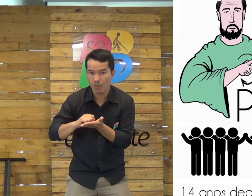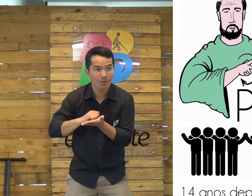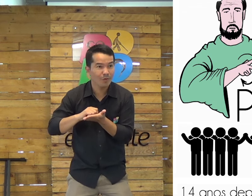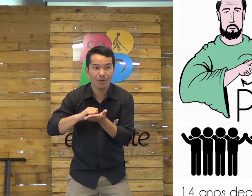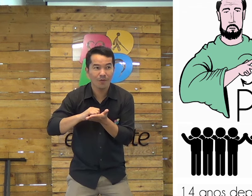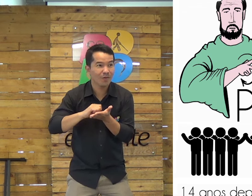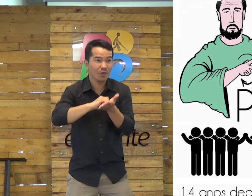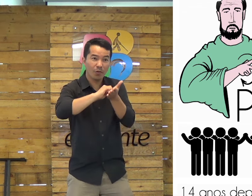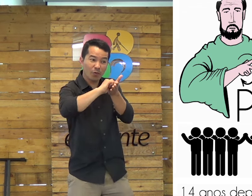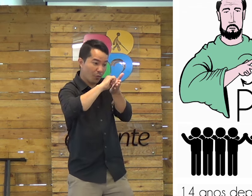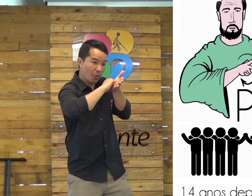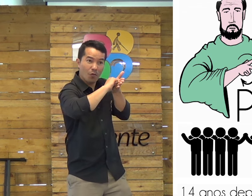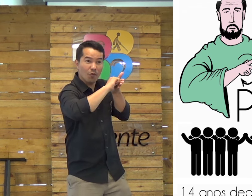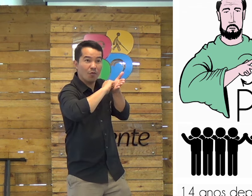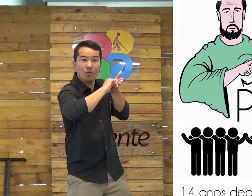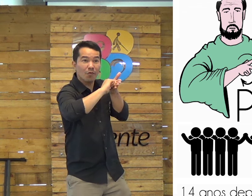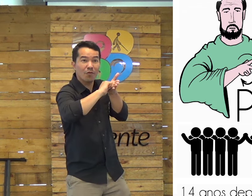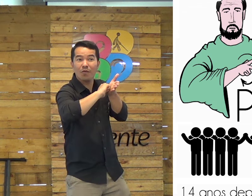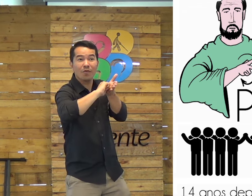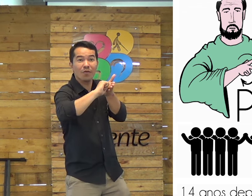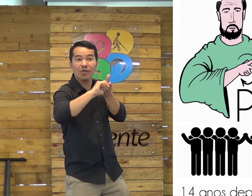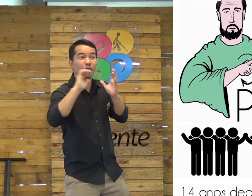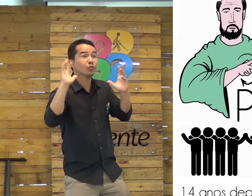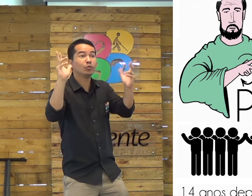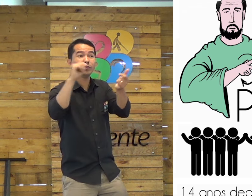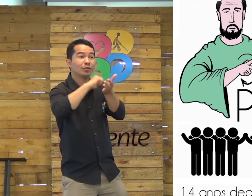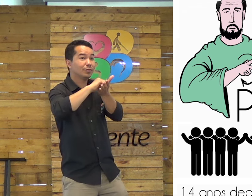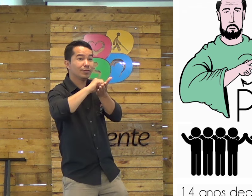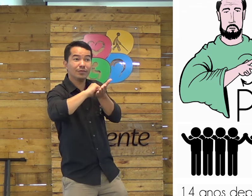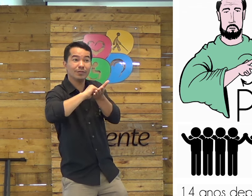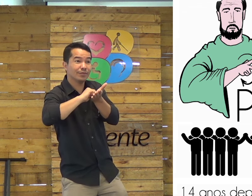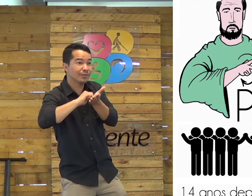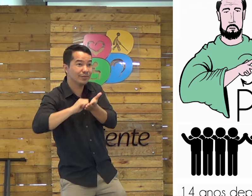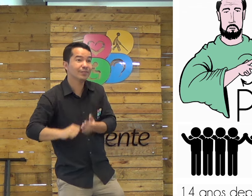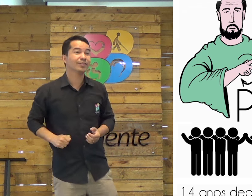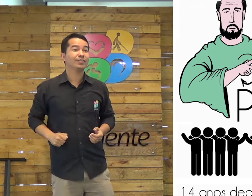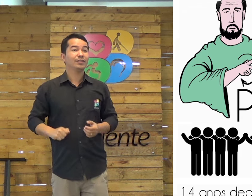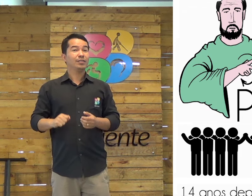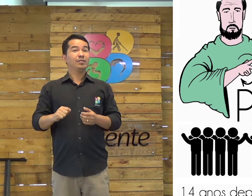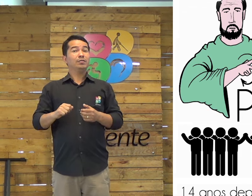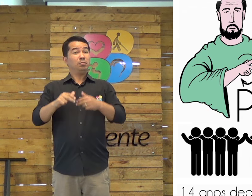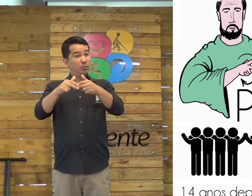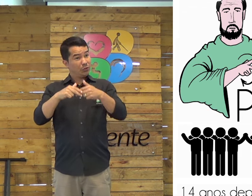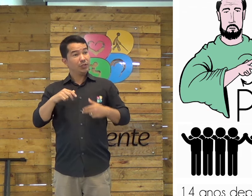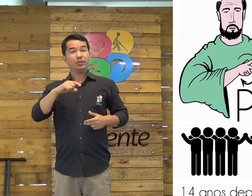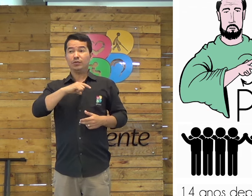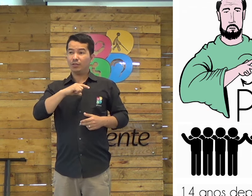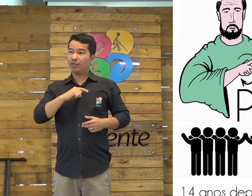Lucas, quando parava em lugar, não estava. Ele se perguntava tudo o que ele via. Tudo.